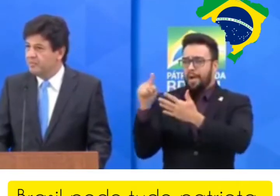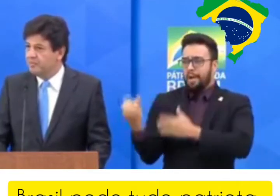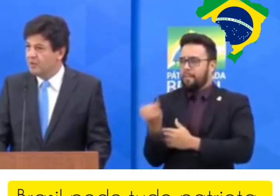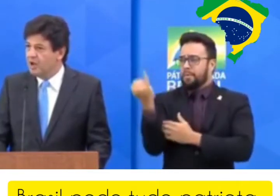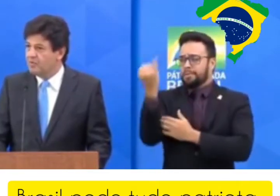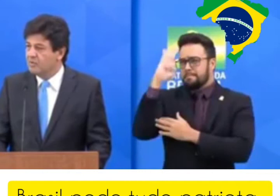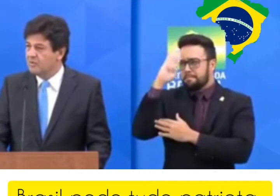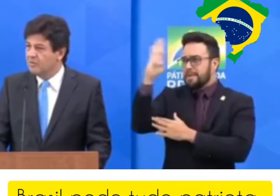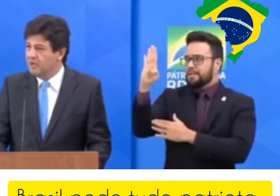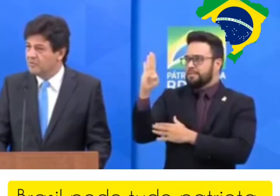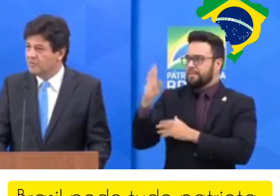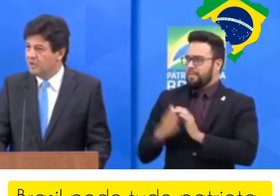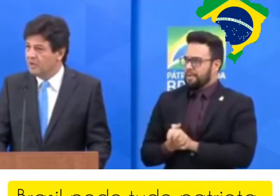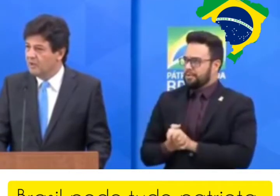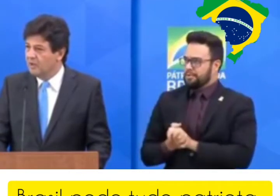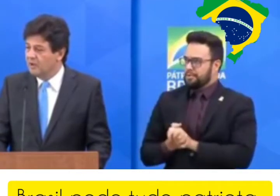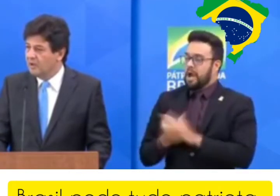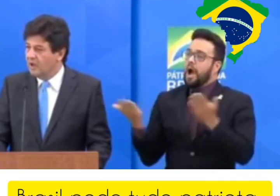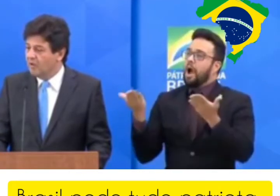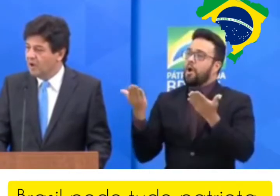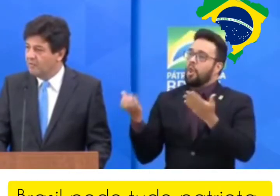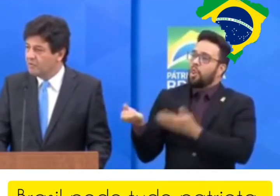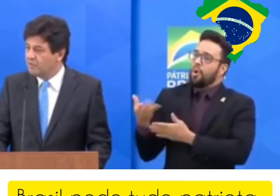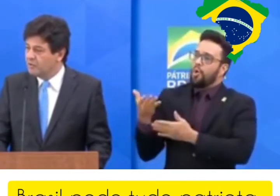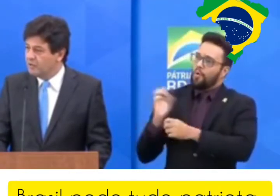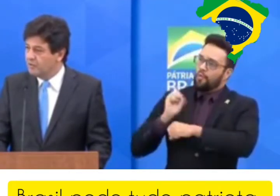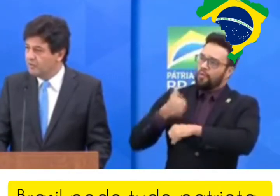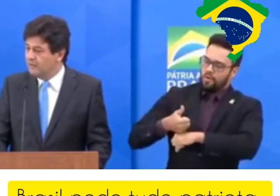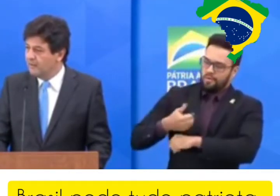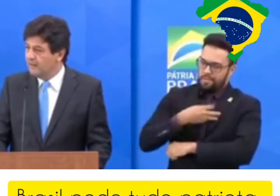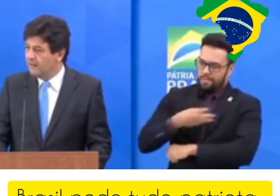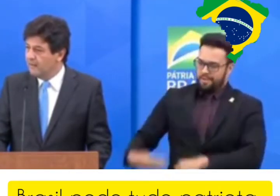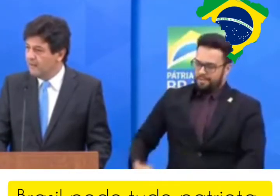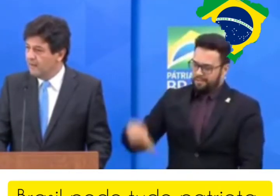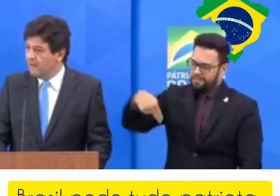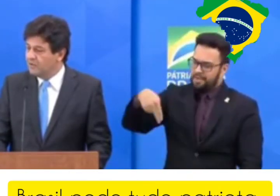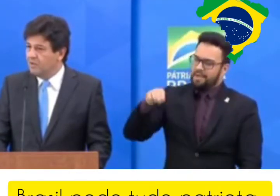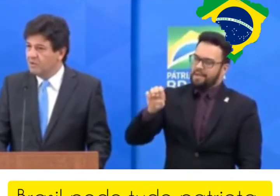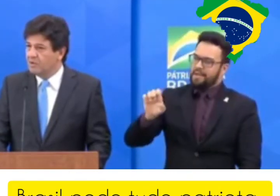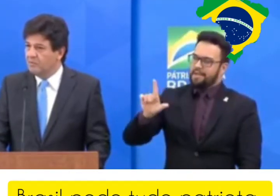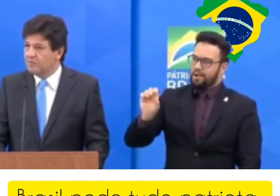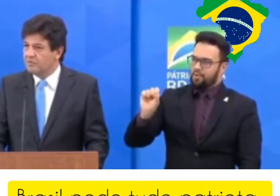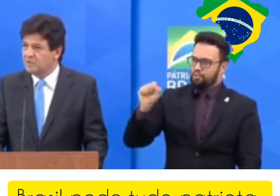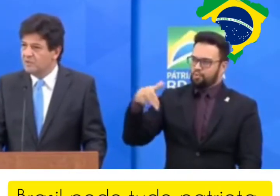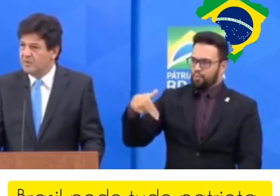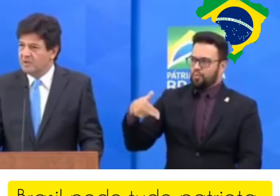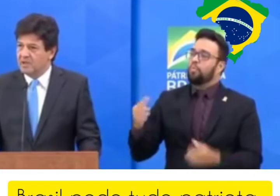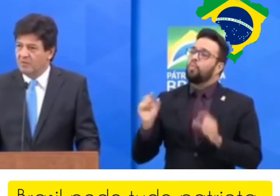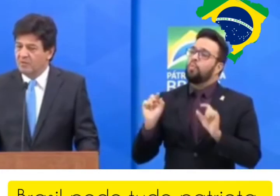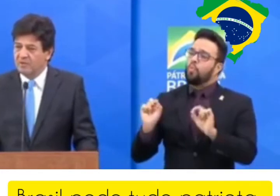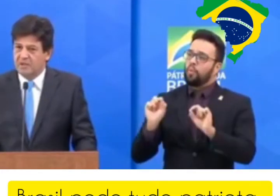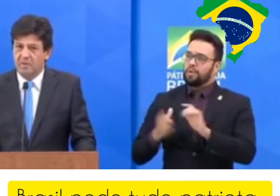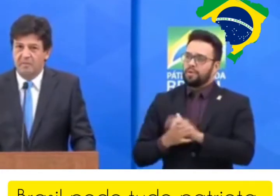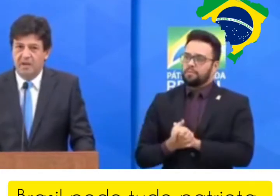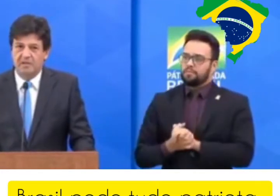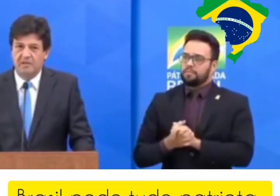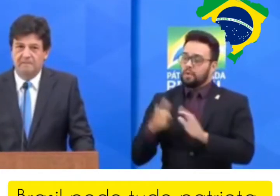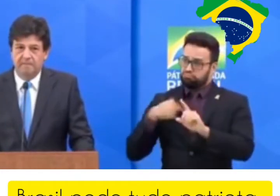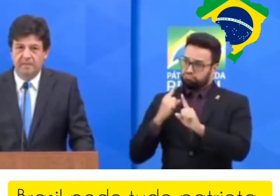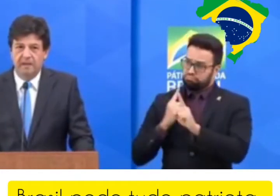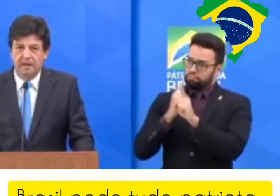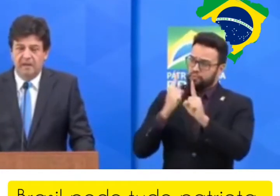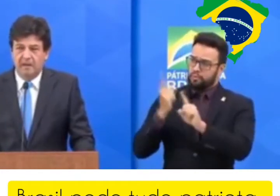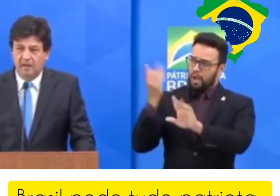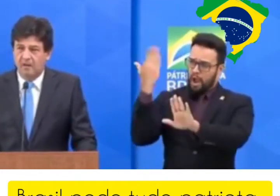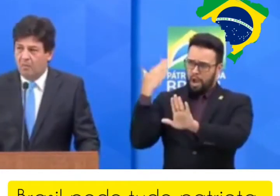principalmente para o Nelson, ministro que agora me substitui. Nós encontramos um sistema de saúde